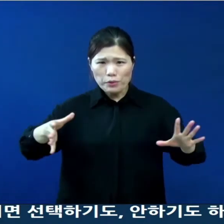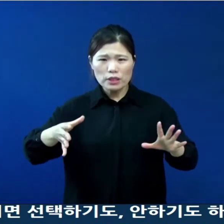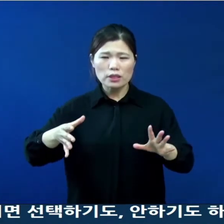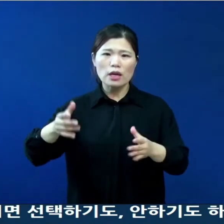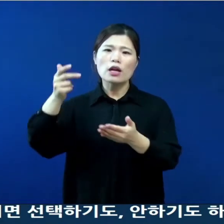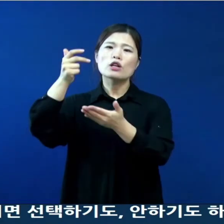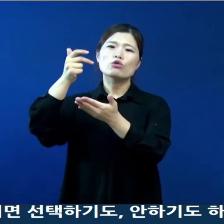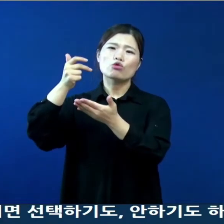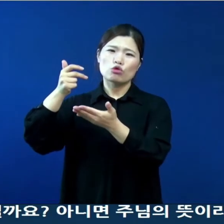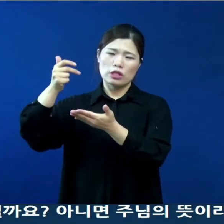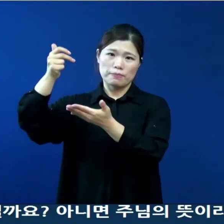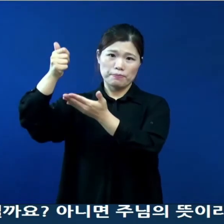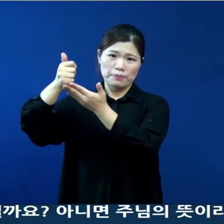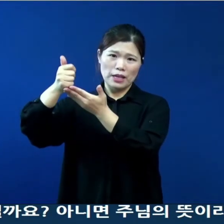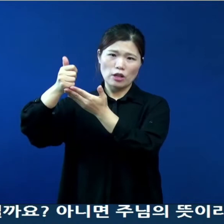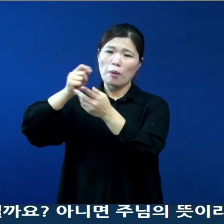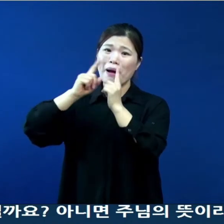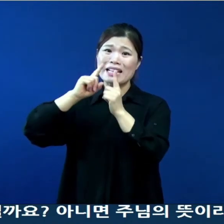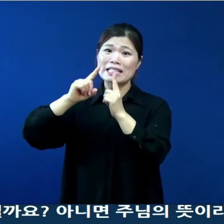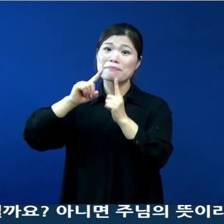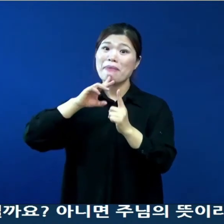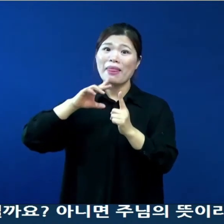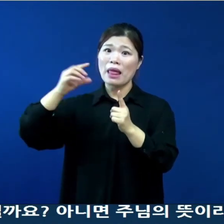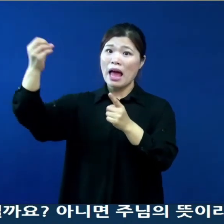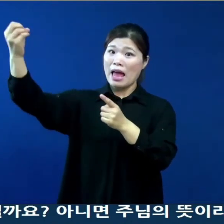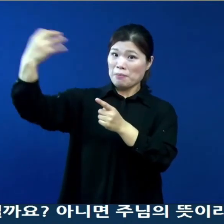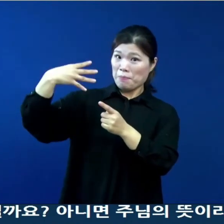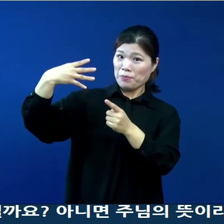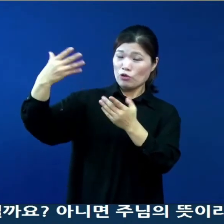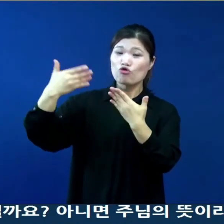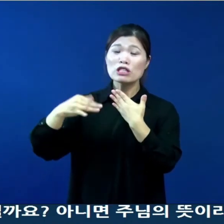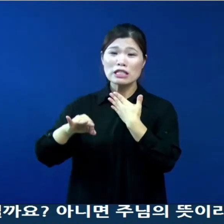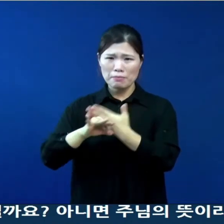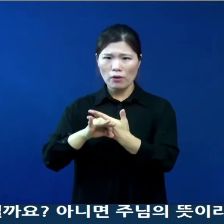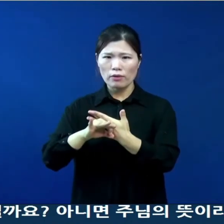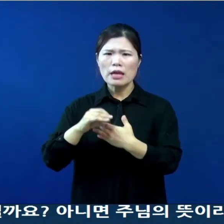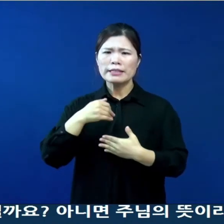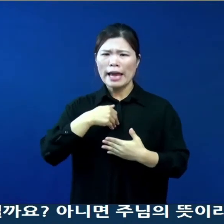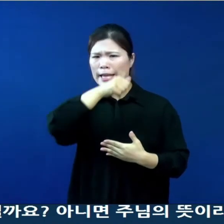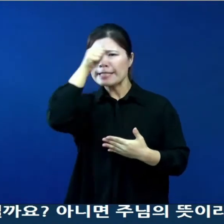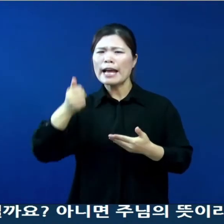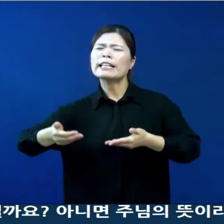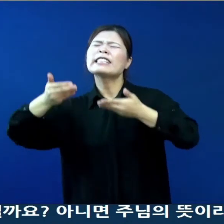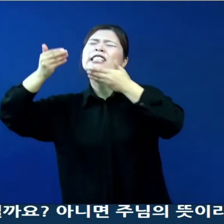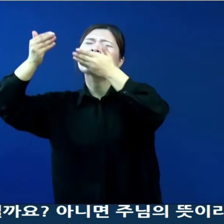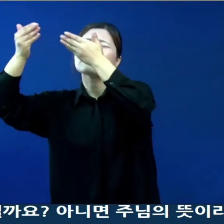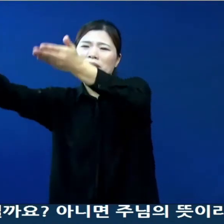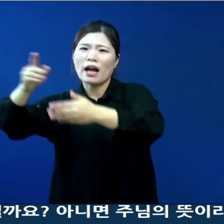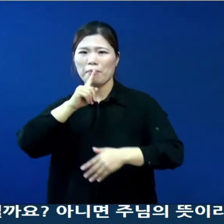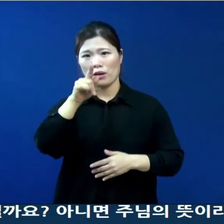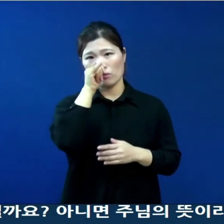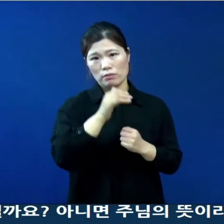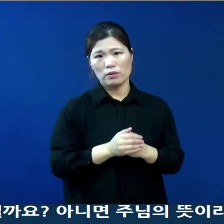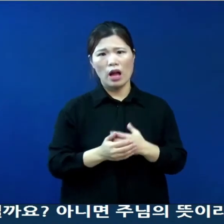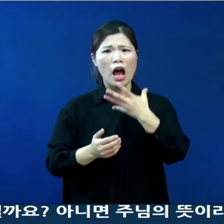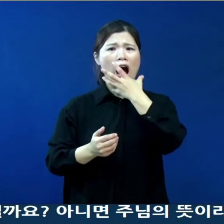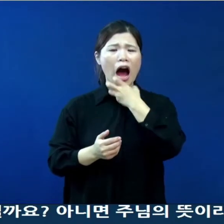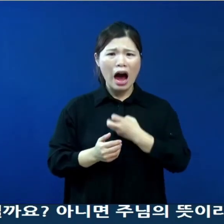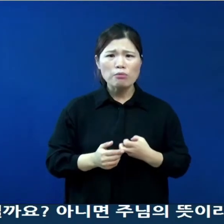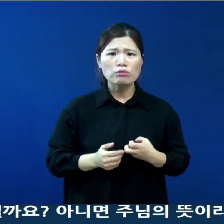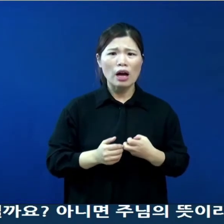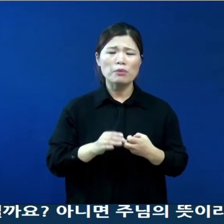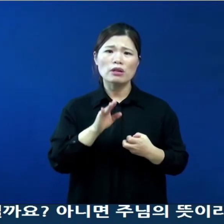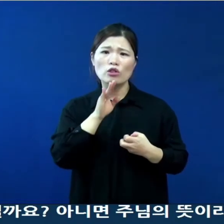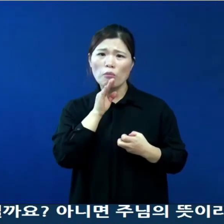인생을 거기에 던져놓겠습니다. 여러분, 아브라함이 이삭을 바치라는 주의 음성이 이해가 되어서 순종했겠습니까?